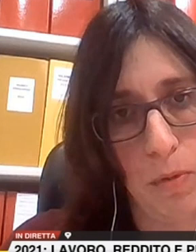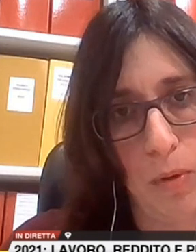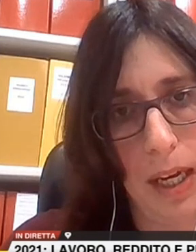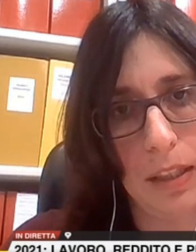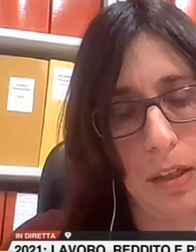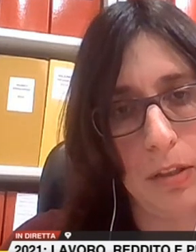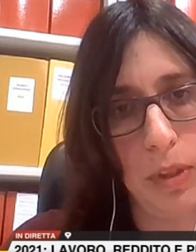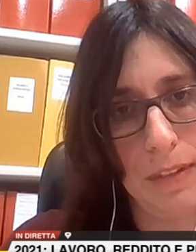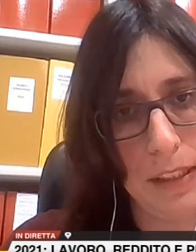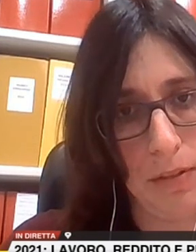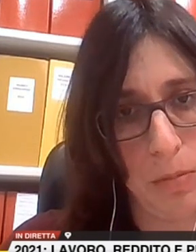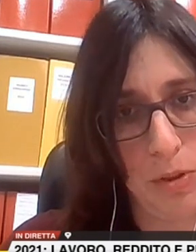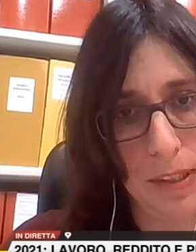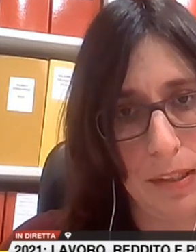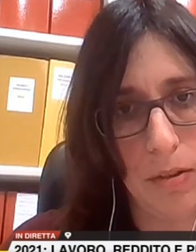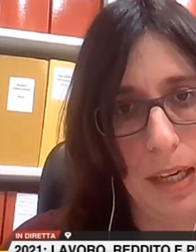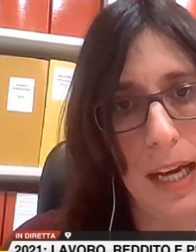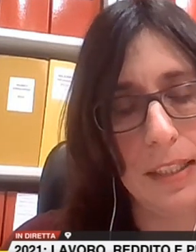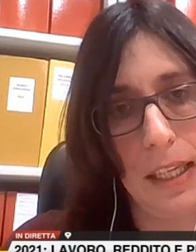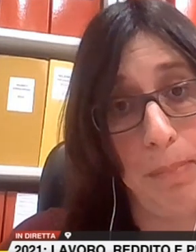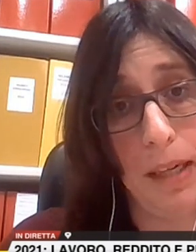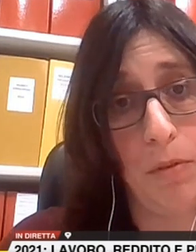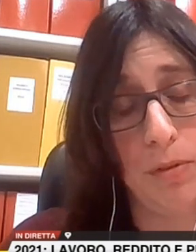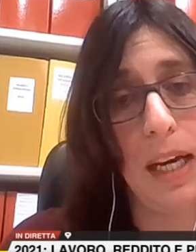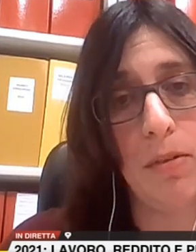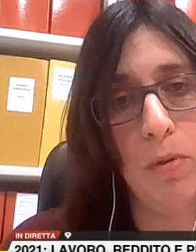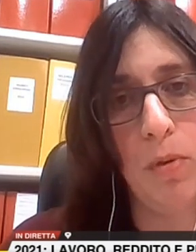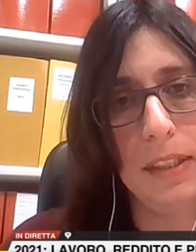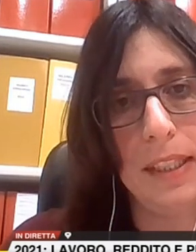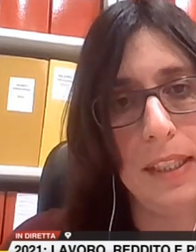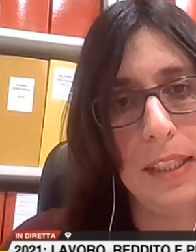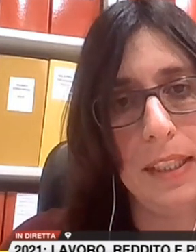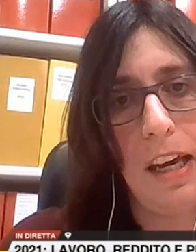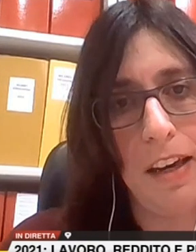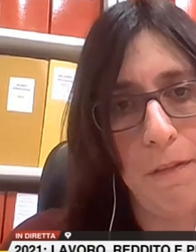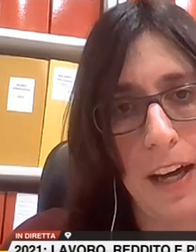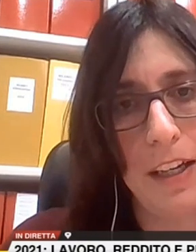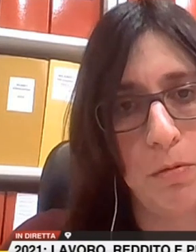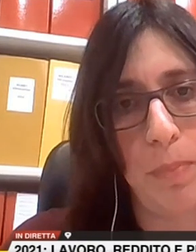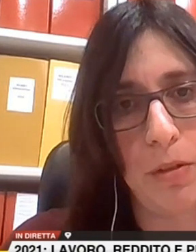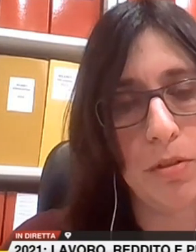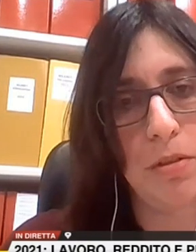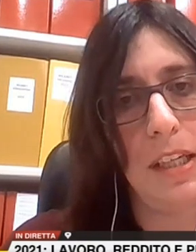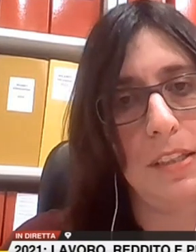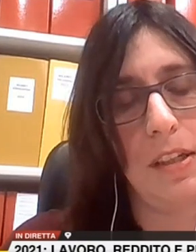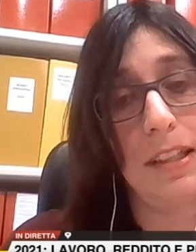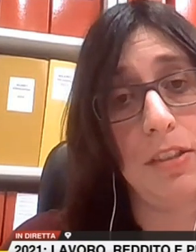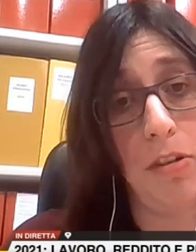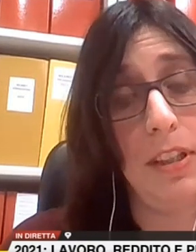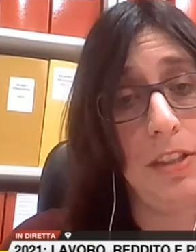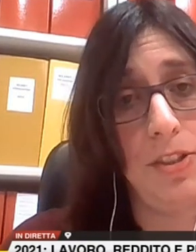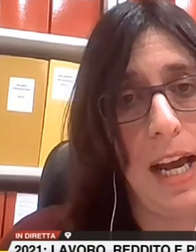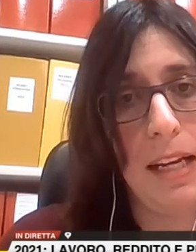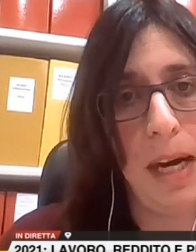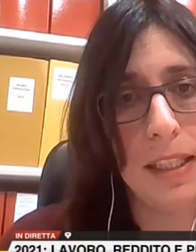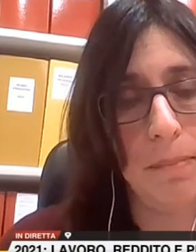che comunque alcuni eventi dovremmo gestirli online, e per la volontà comunque di fare un percorso della storia